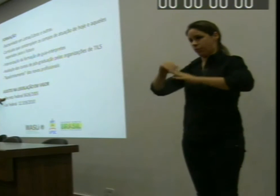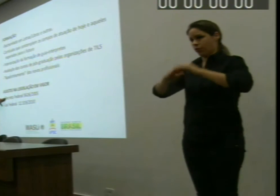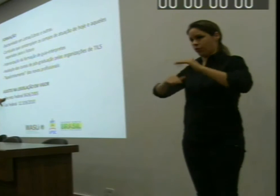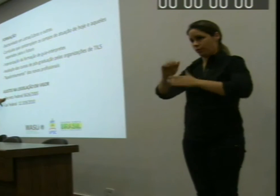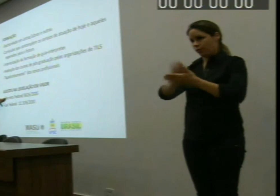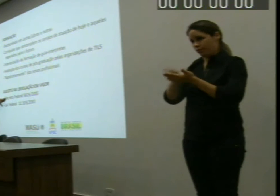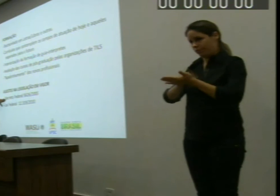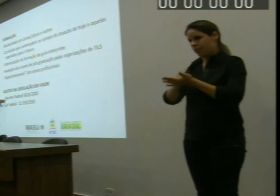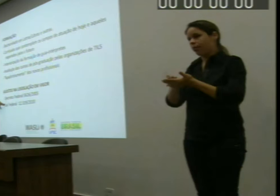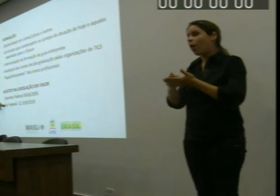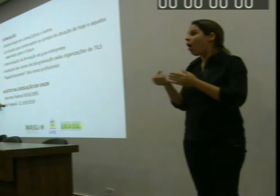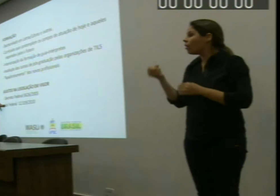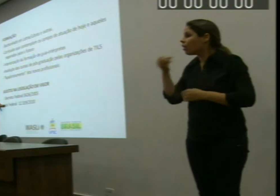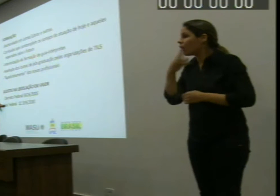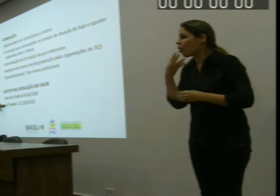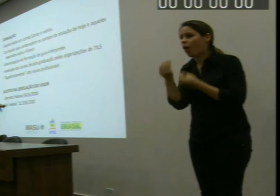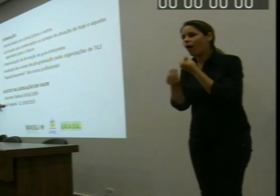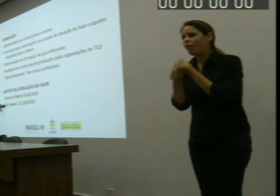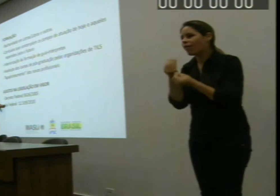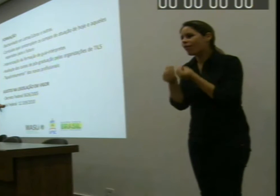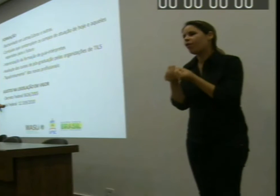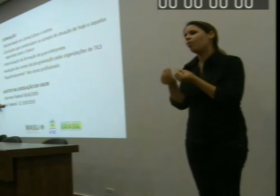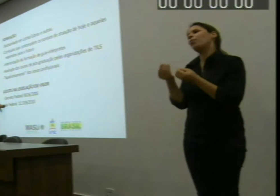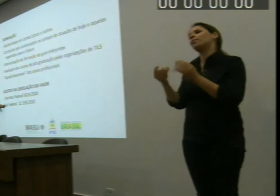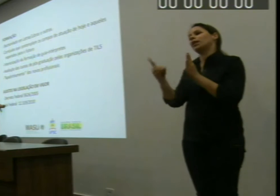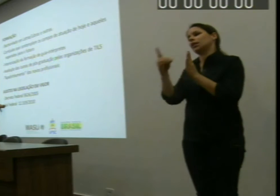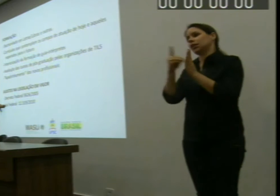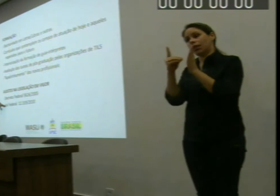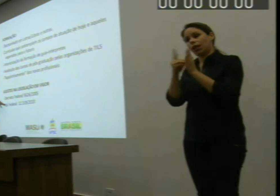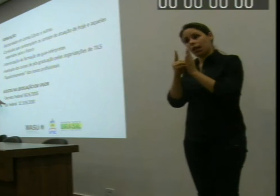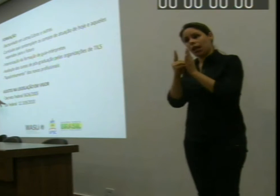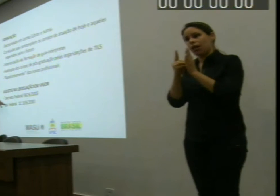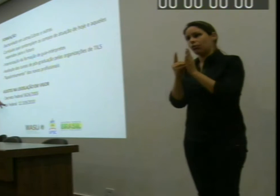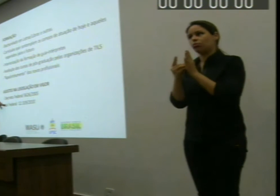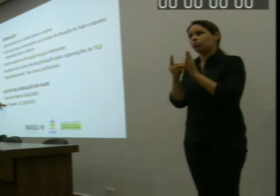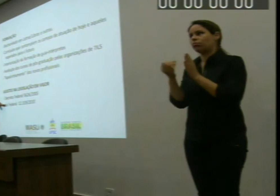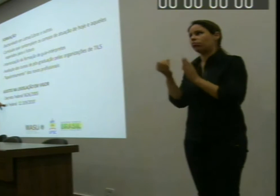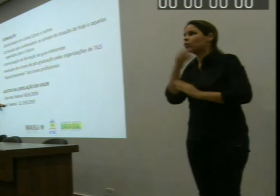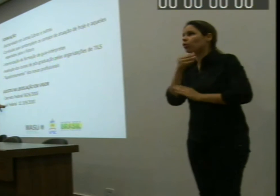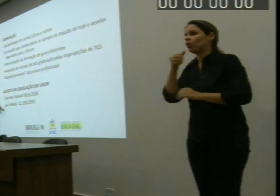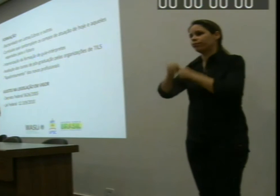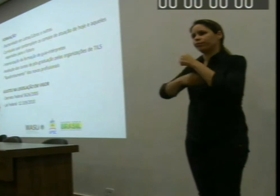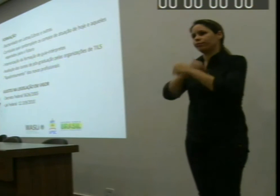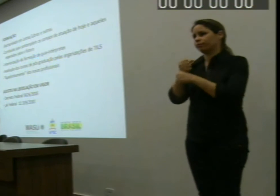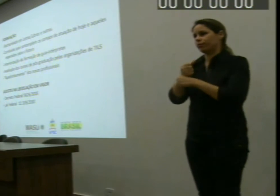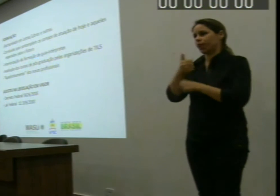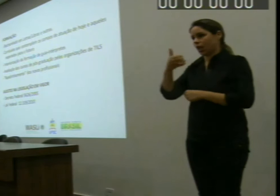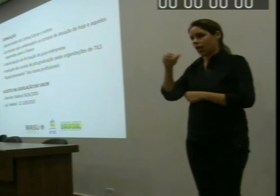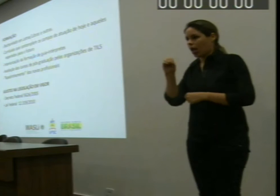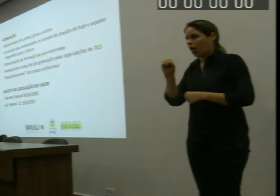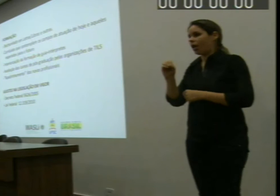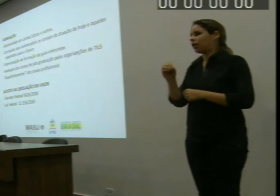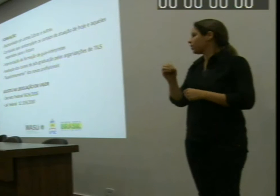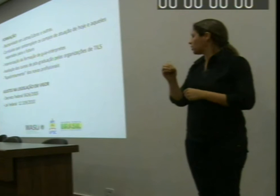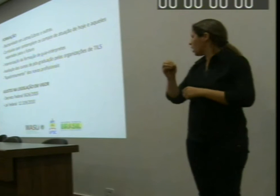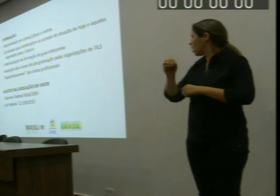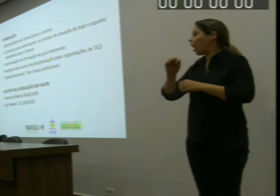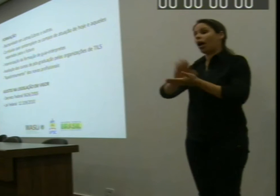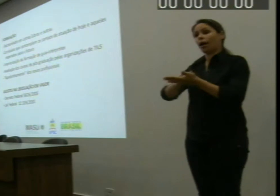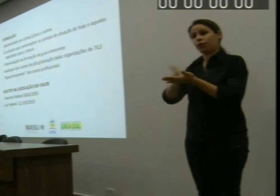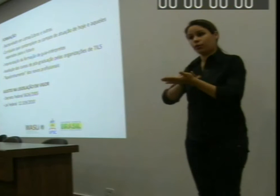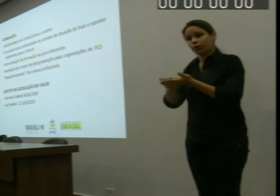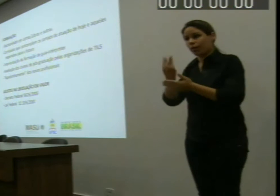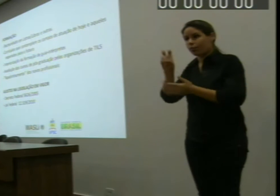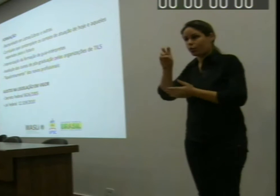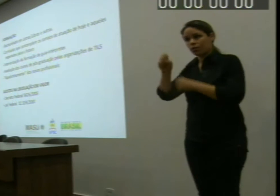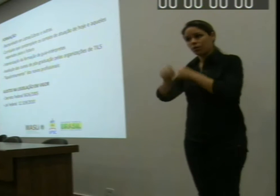10 anos a a a reconhecimento do intérprete 5 anos né tudo tão recente não há nenhum tipo de